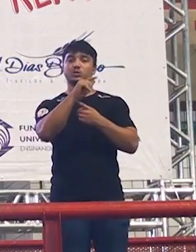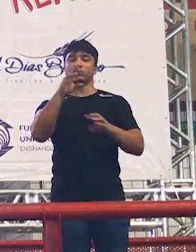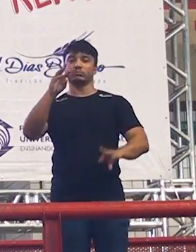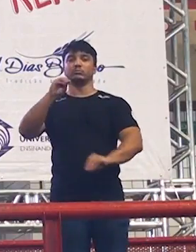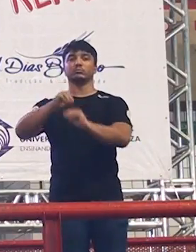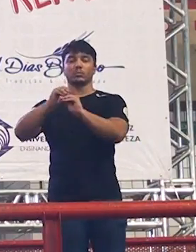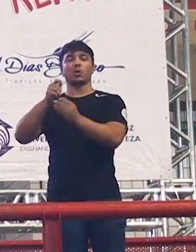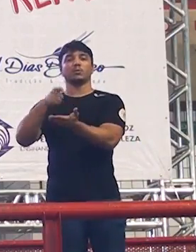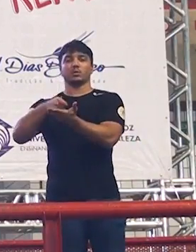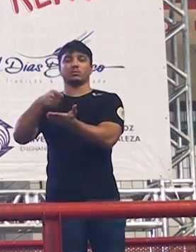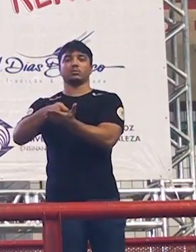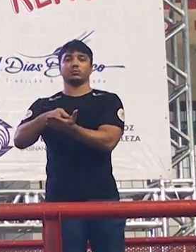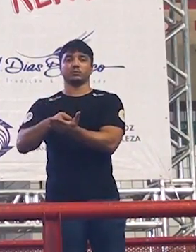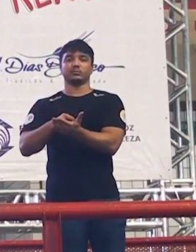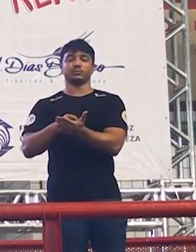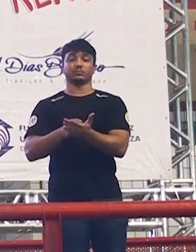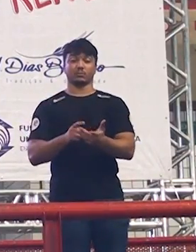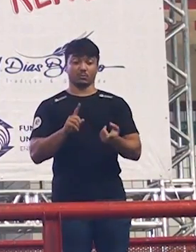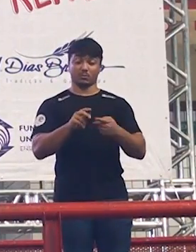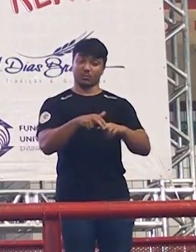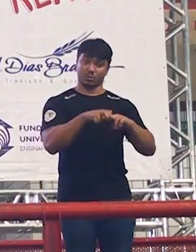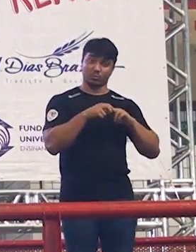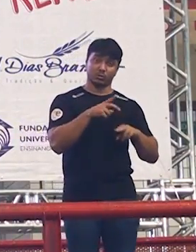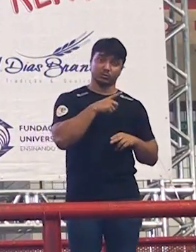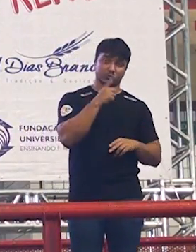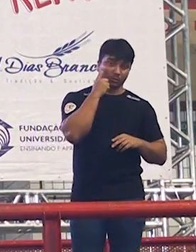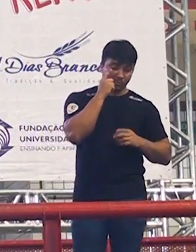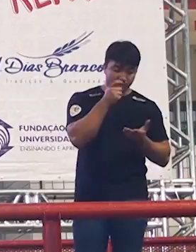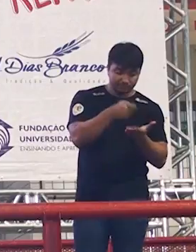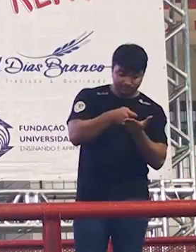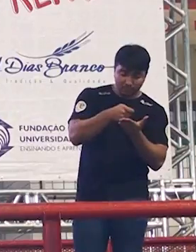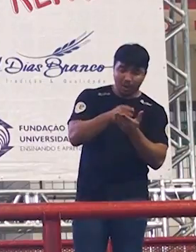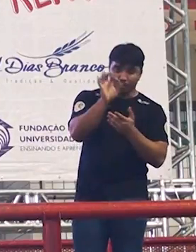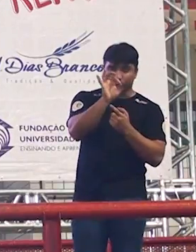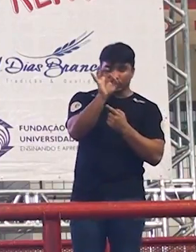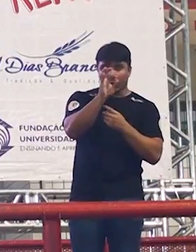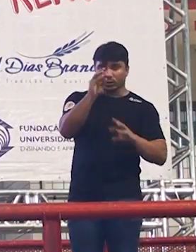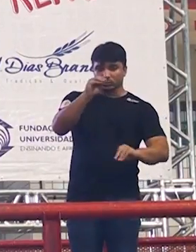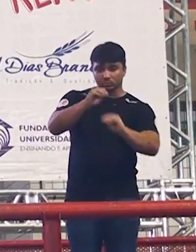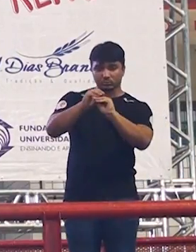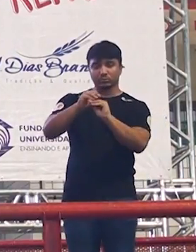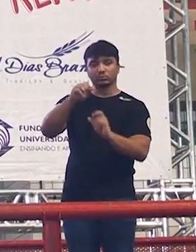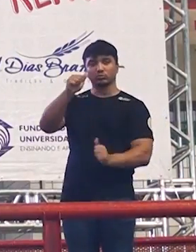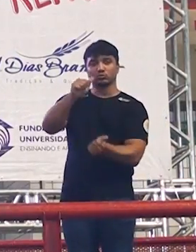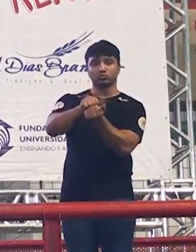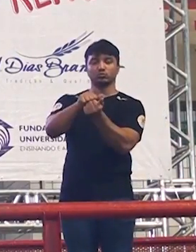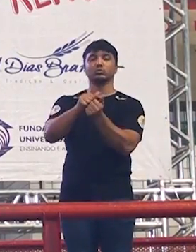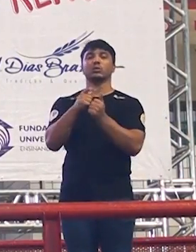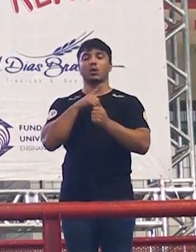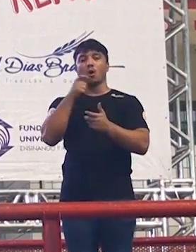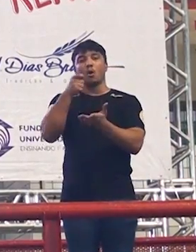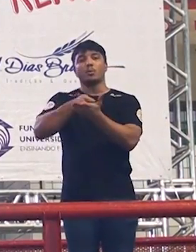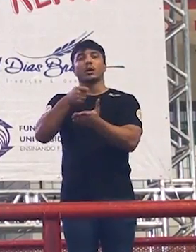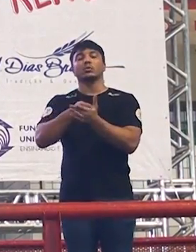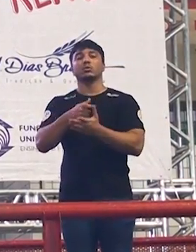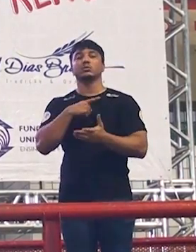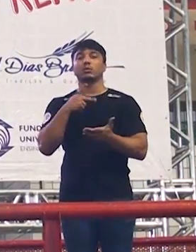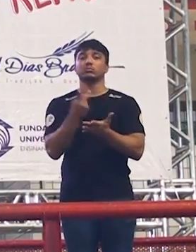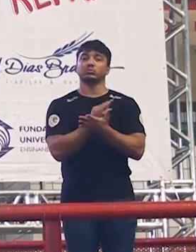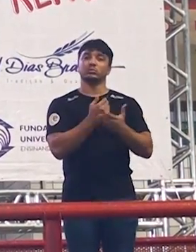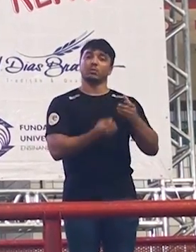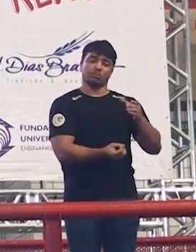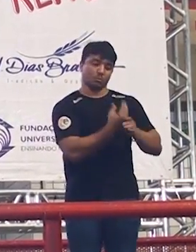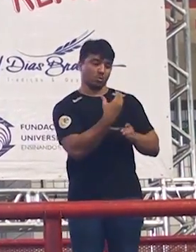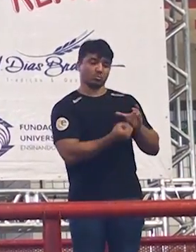biodiesel obrigatório. E a partir do momento que esse percentual de biodiesel no diesel comum passou a ser obrigatório, aí a